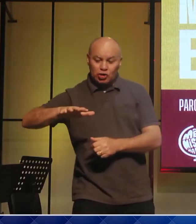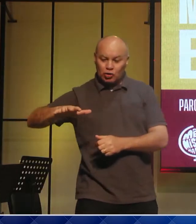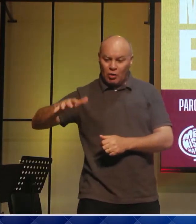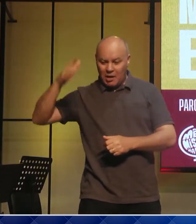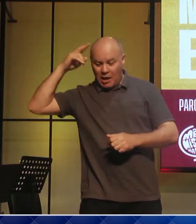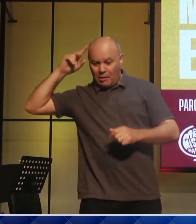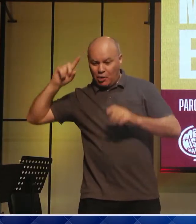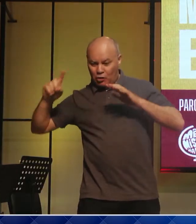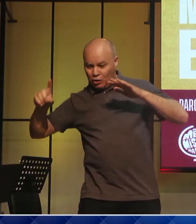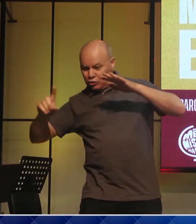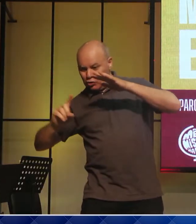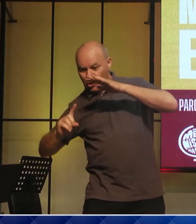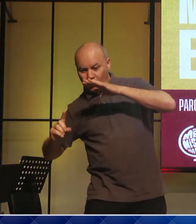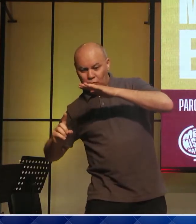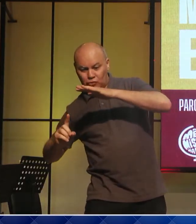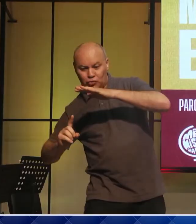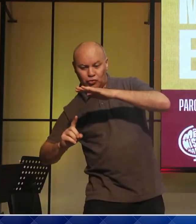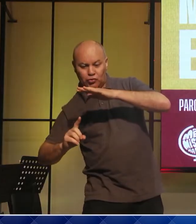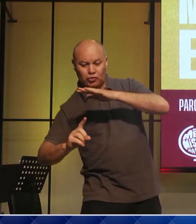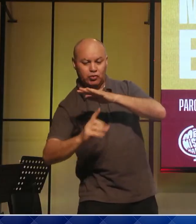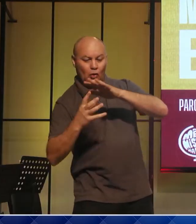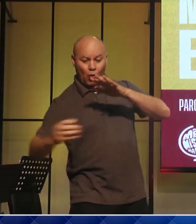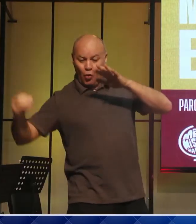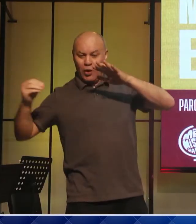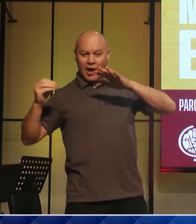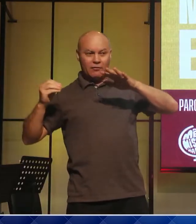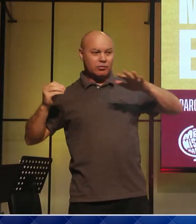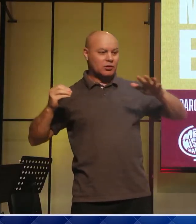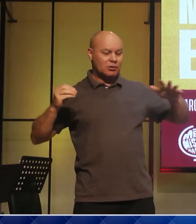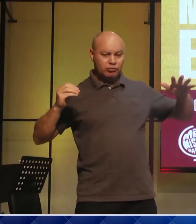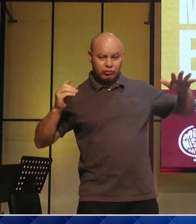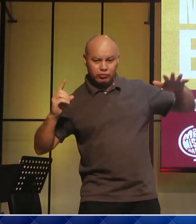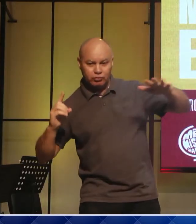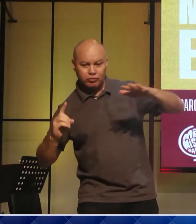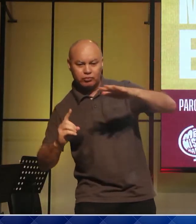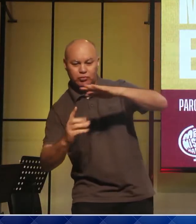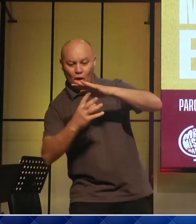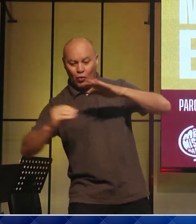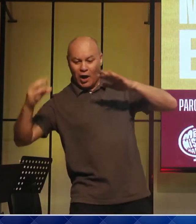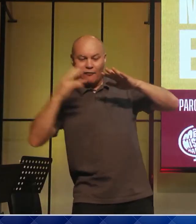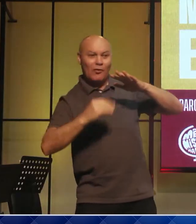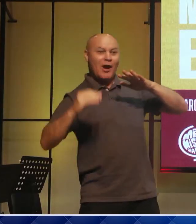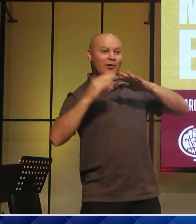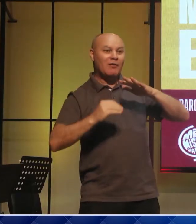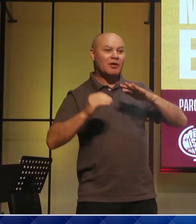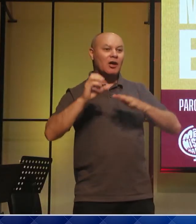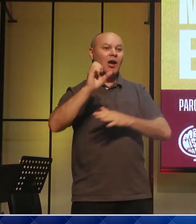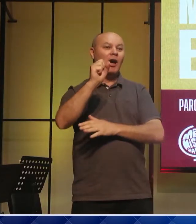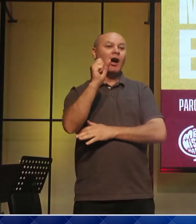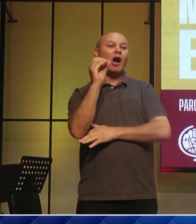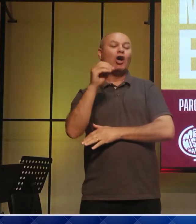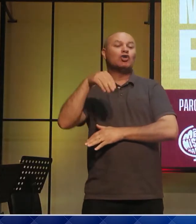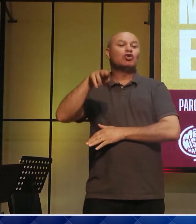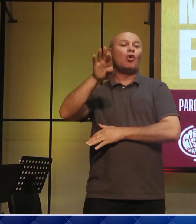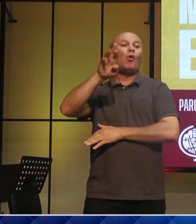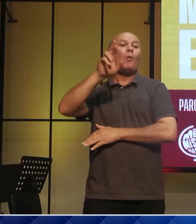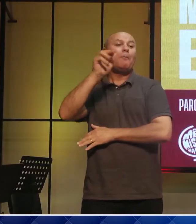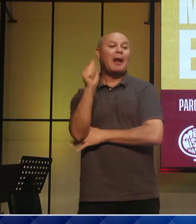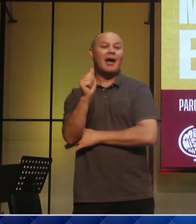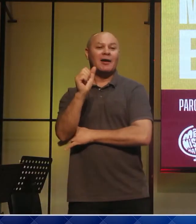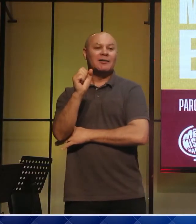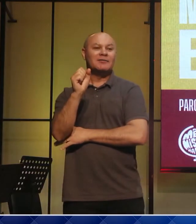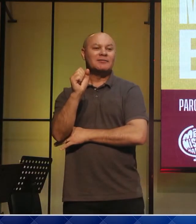na cidade colocavam as pessoas doentes para que, pelo menos, a sombra de Pedro